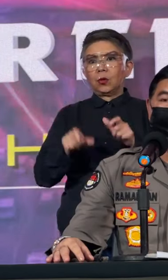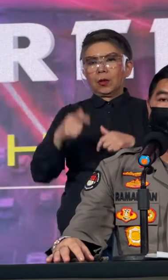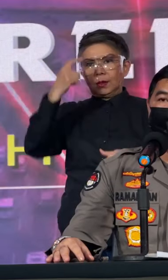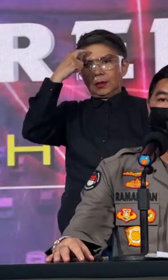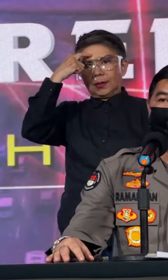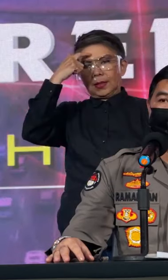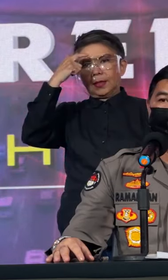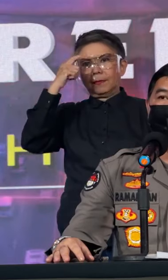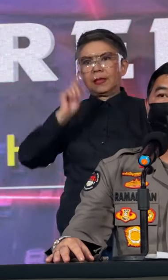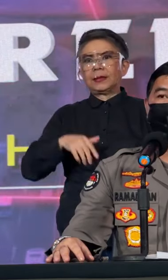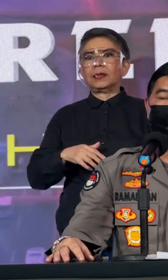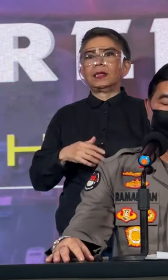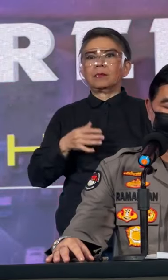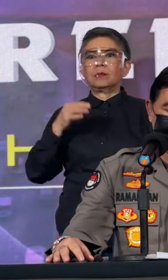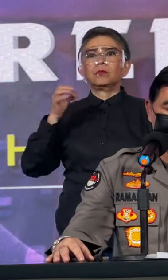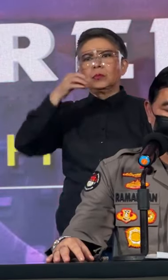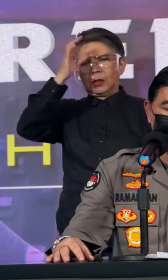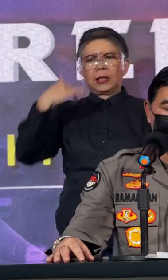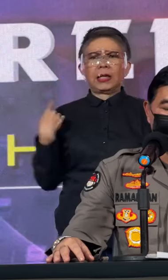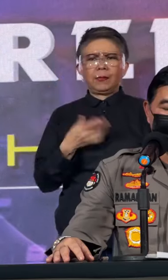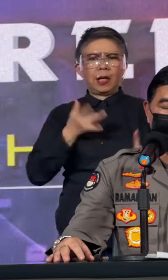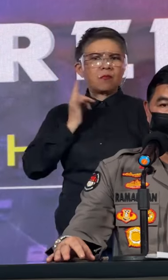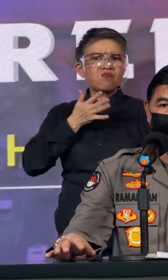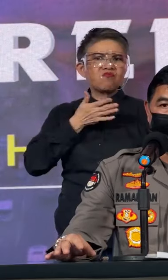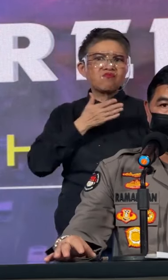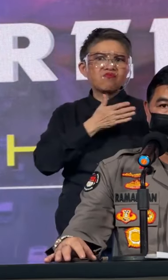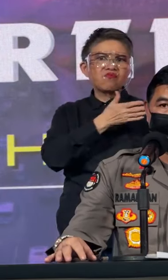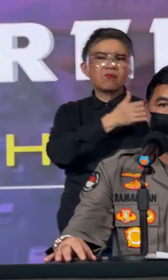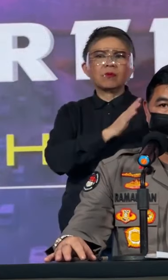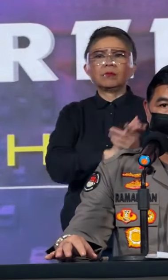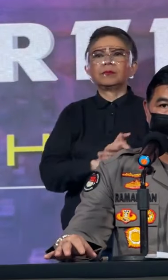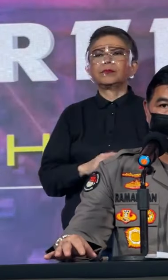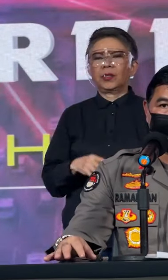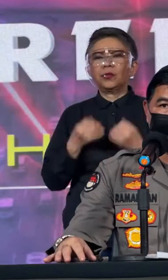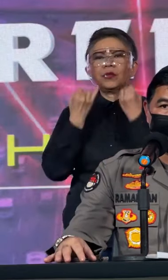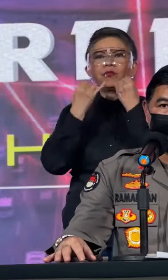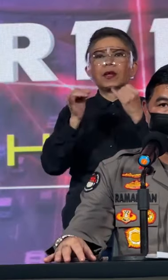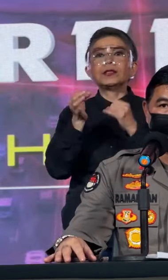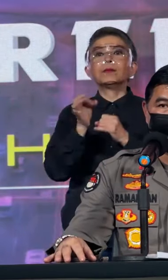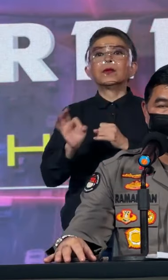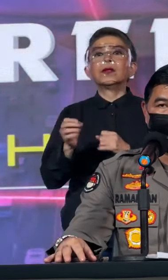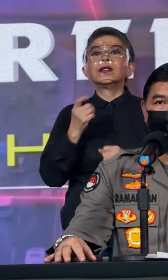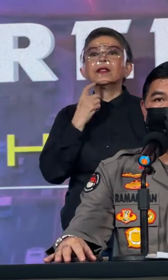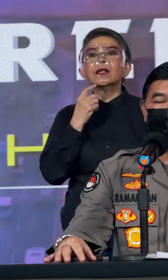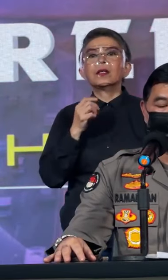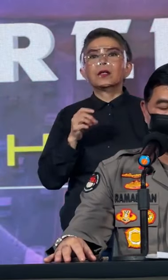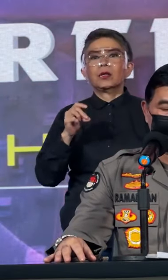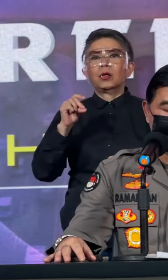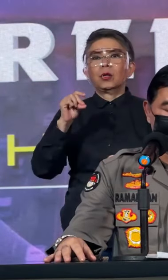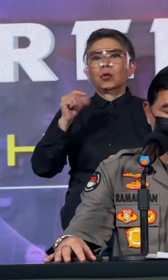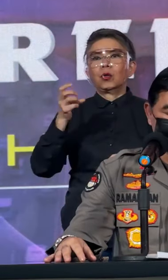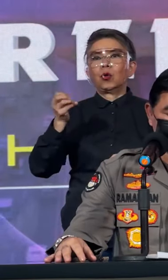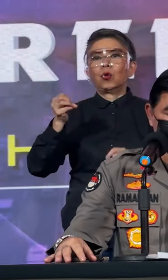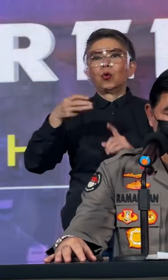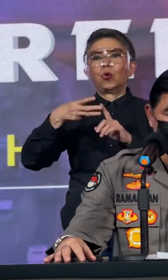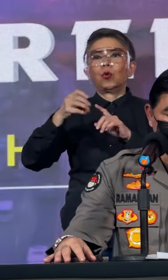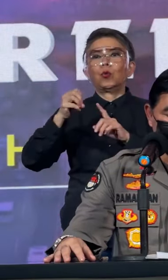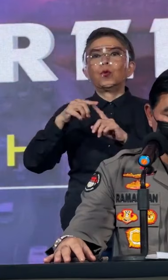tersangka masih dalam pengejaran. Itu update terkait dengan robot